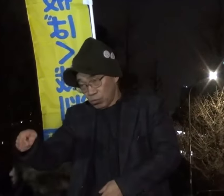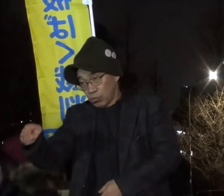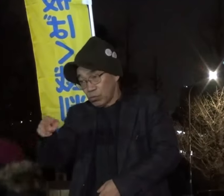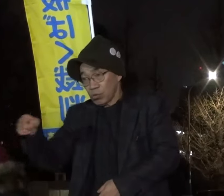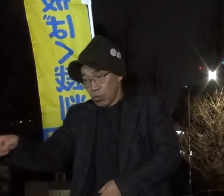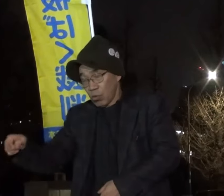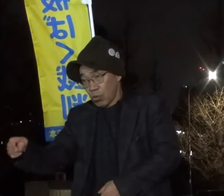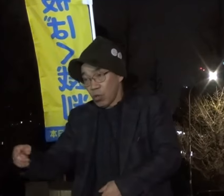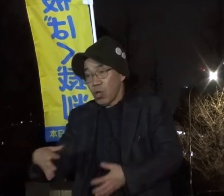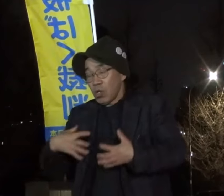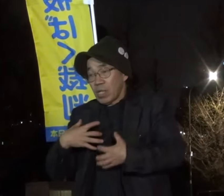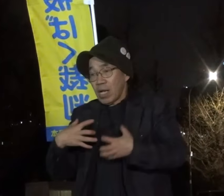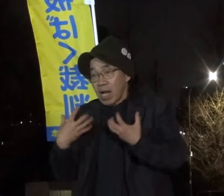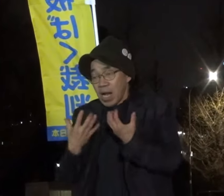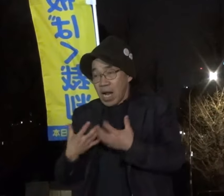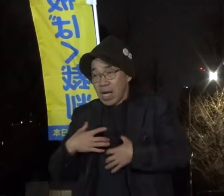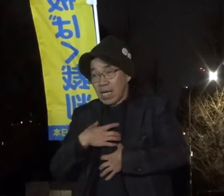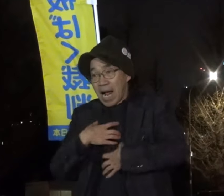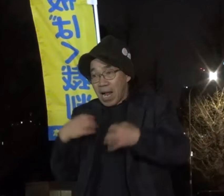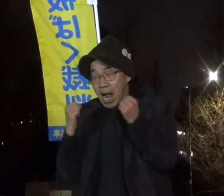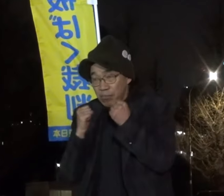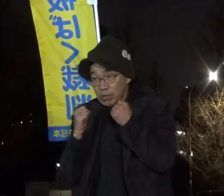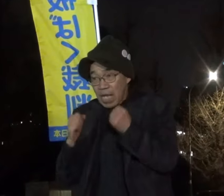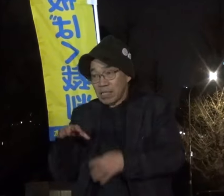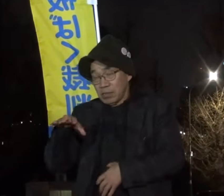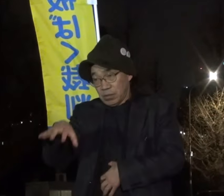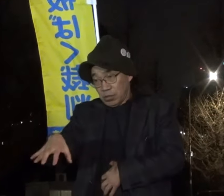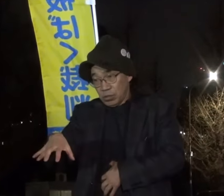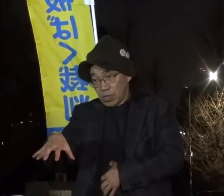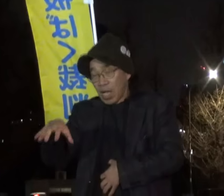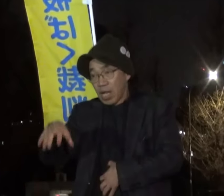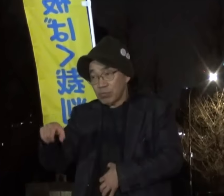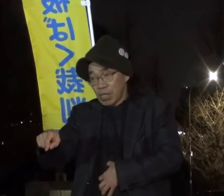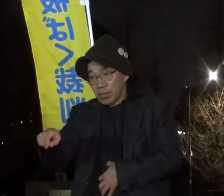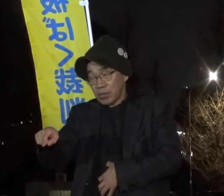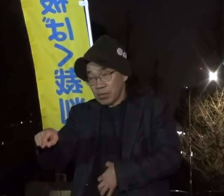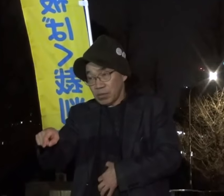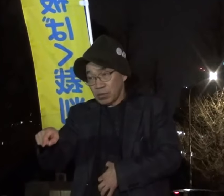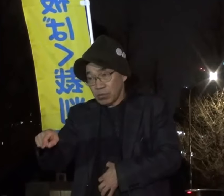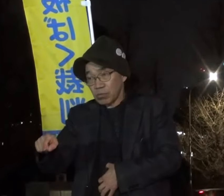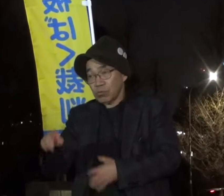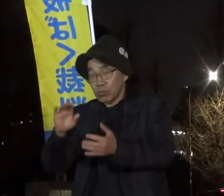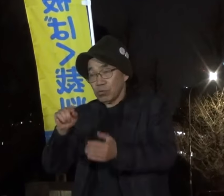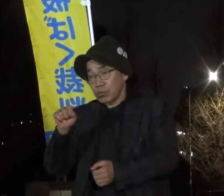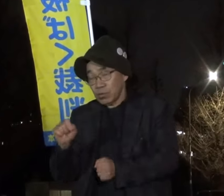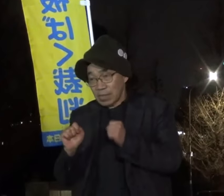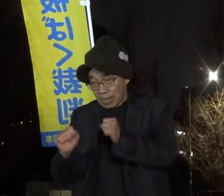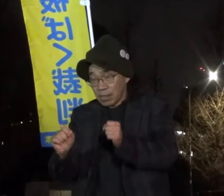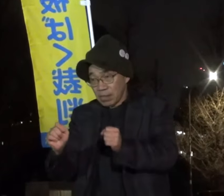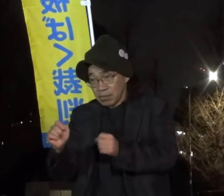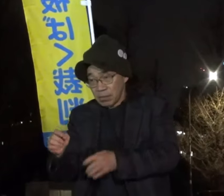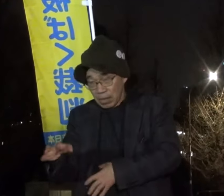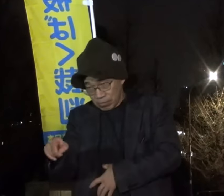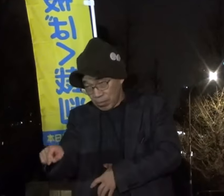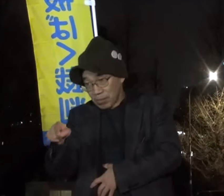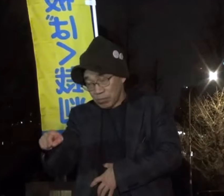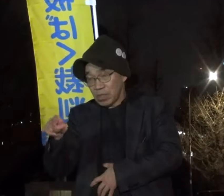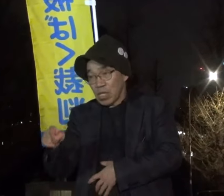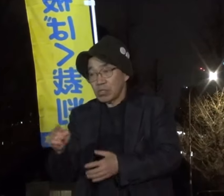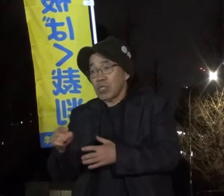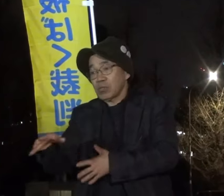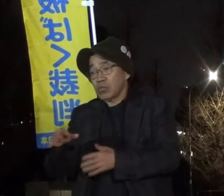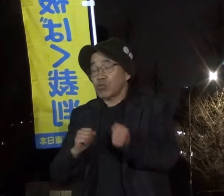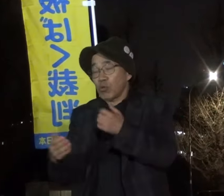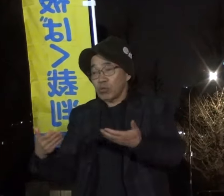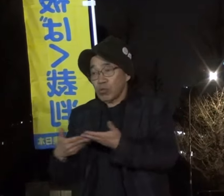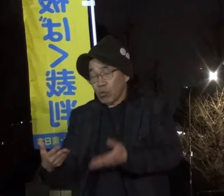か。今の仕事をしないでもっと他の仕事をしましょう。それは何かといったら、やっぱり原発廃炉の仕